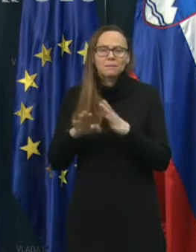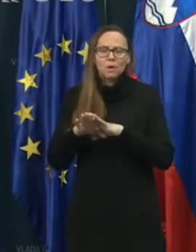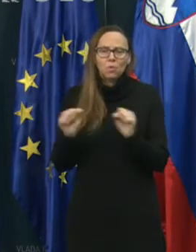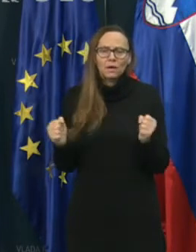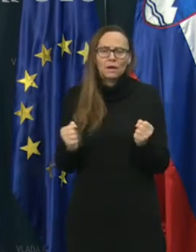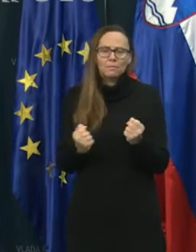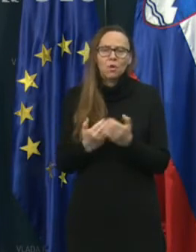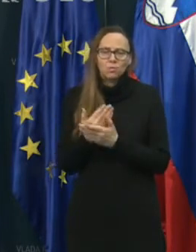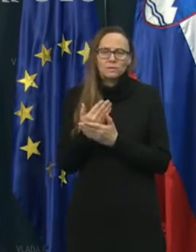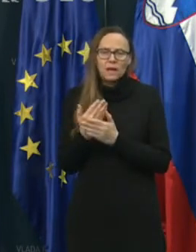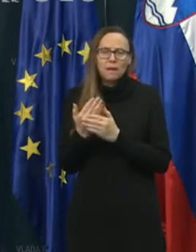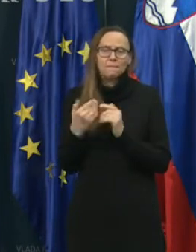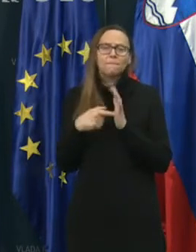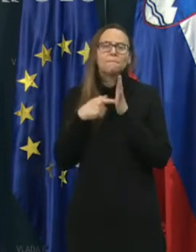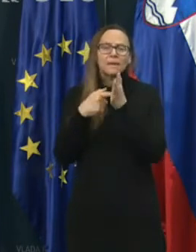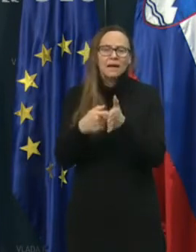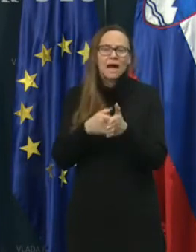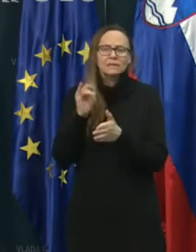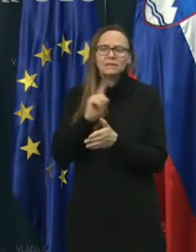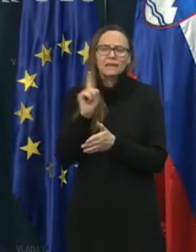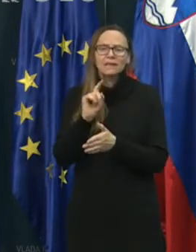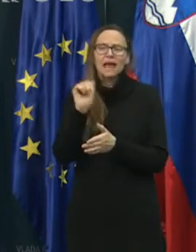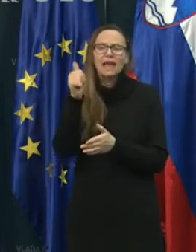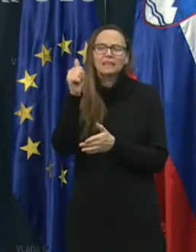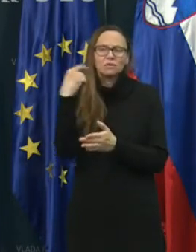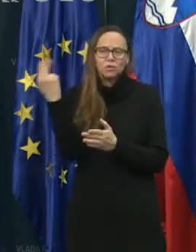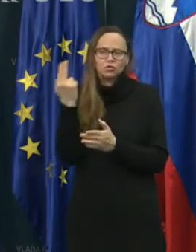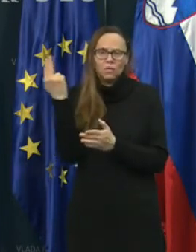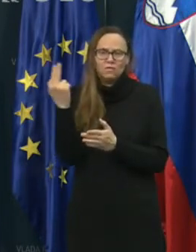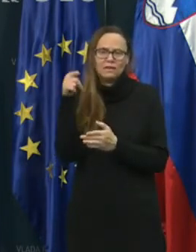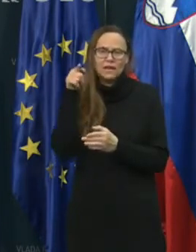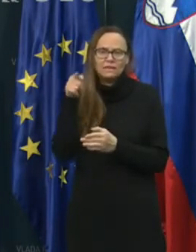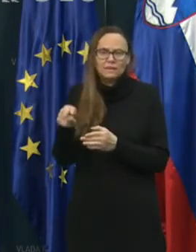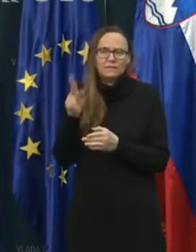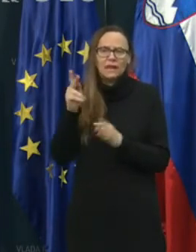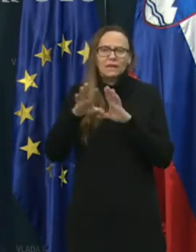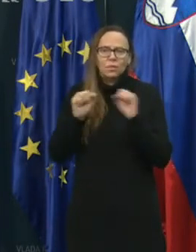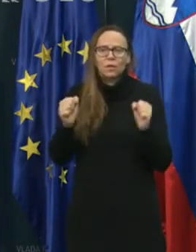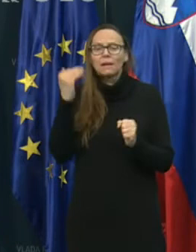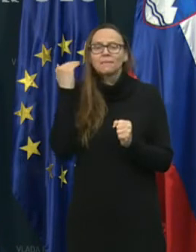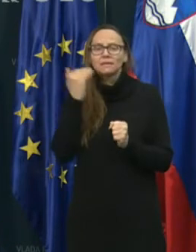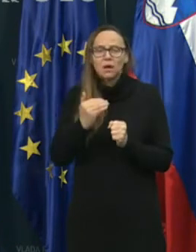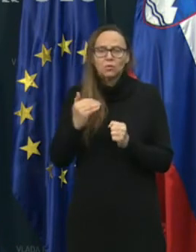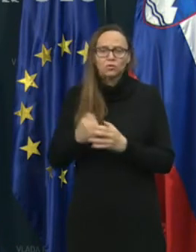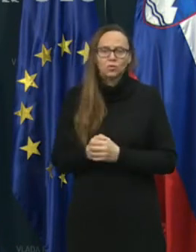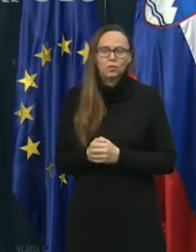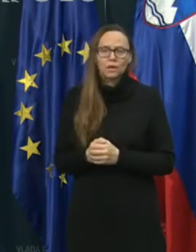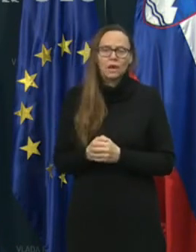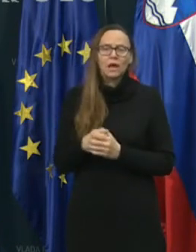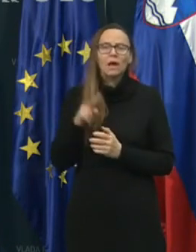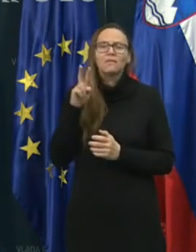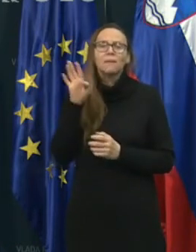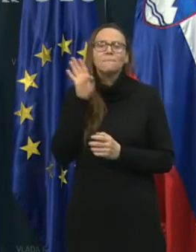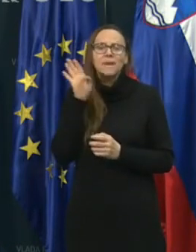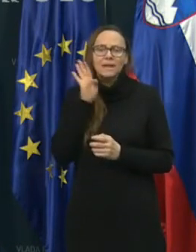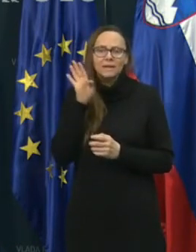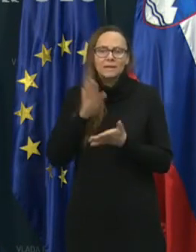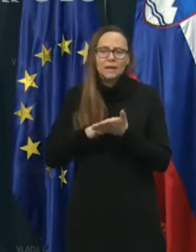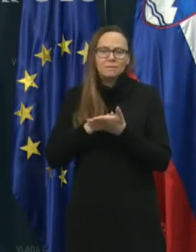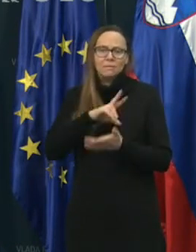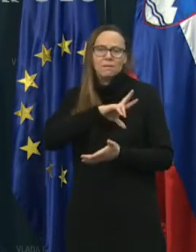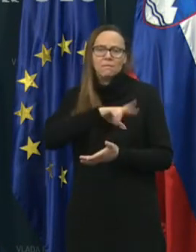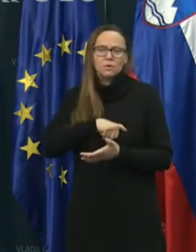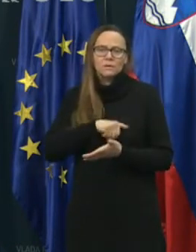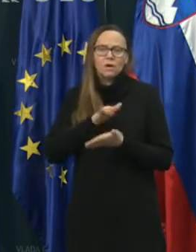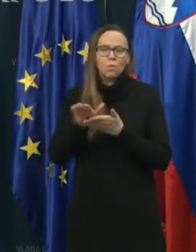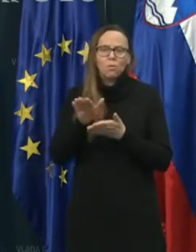ukrepov za ilustracijo, da ni edino Slovenija tista, ki ukrepe zaostruje. V Belgiji, na primer, policija